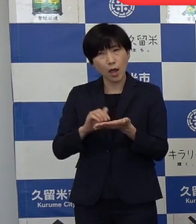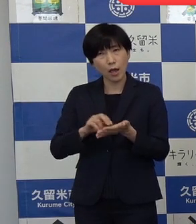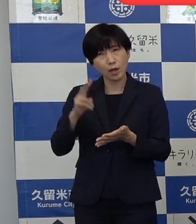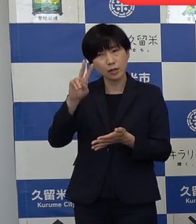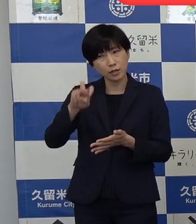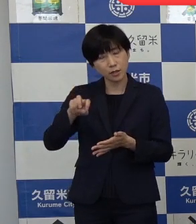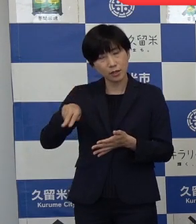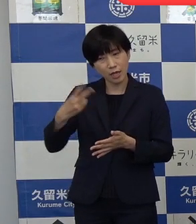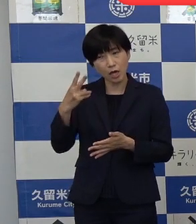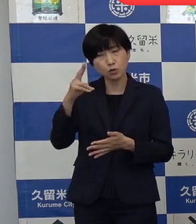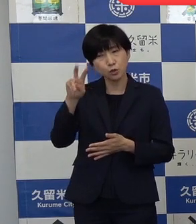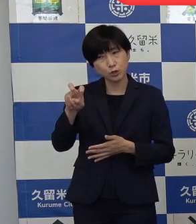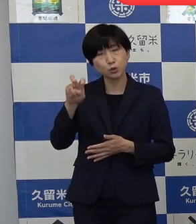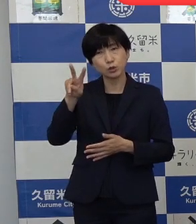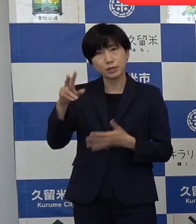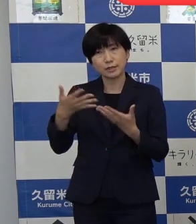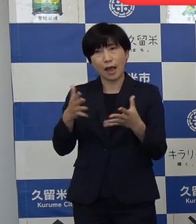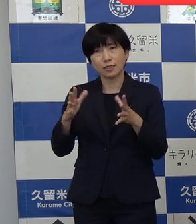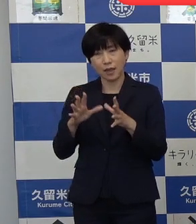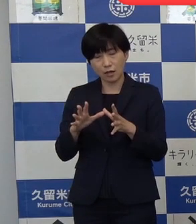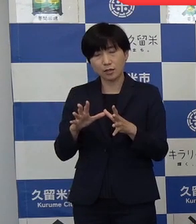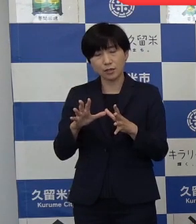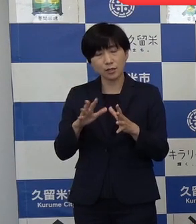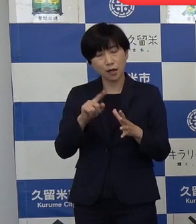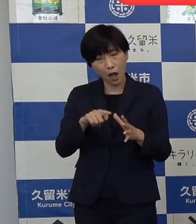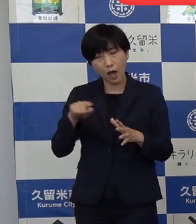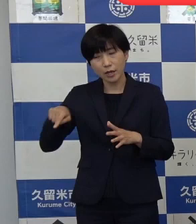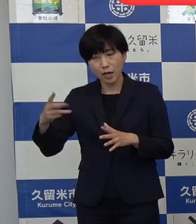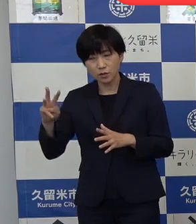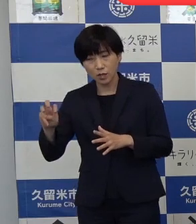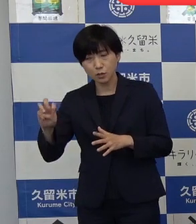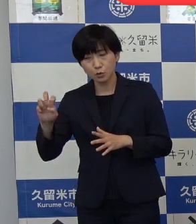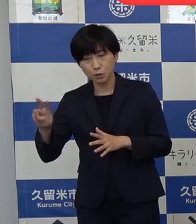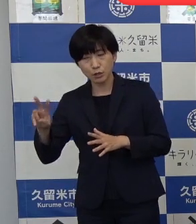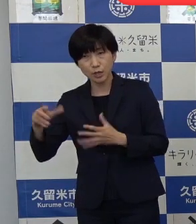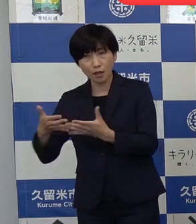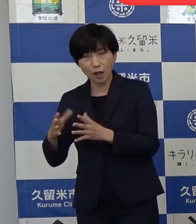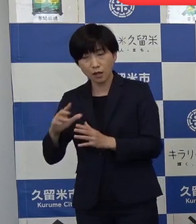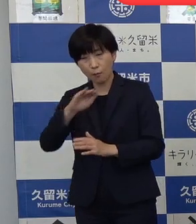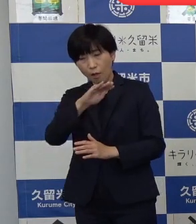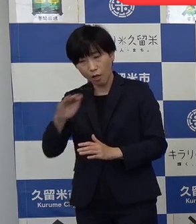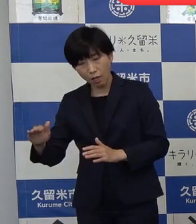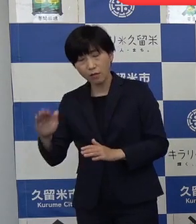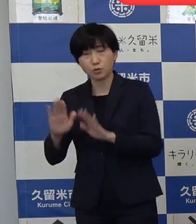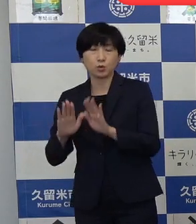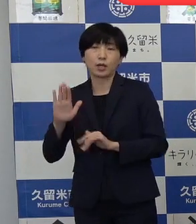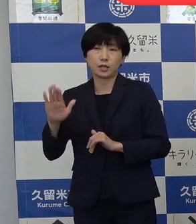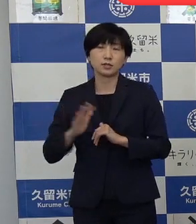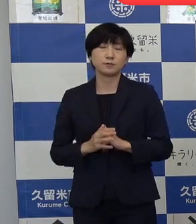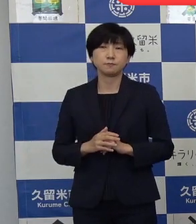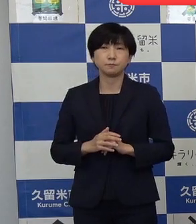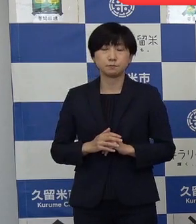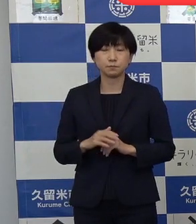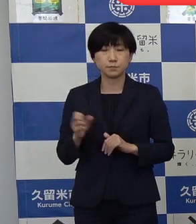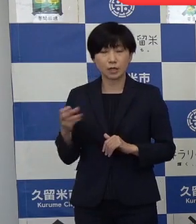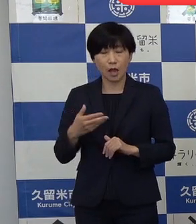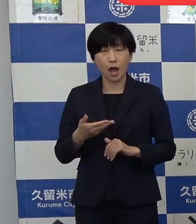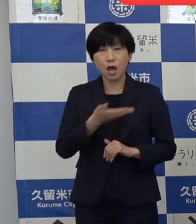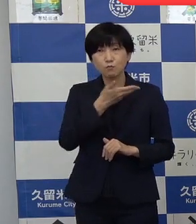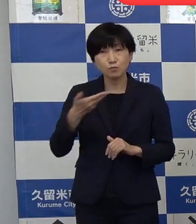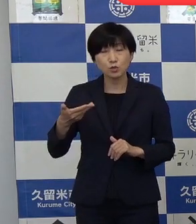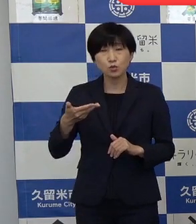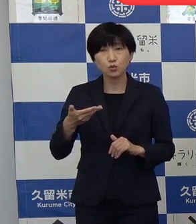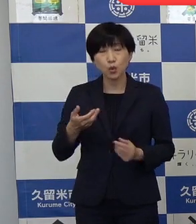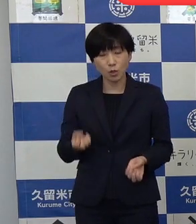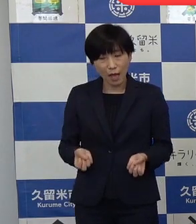団体が135団体になります。それから水の祭典では、